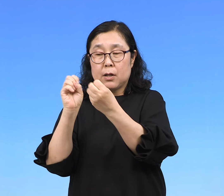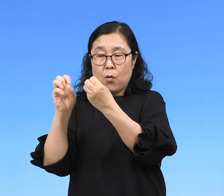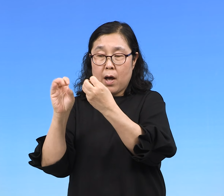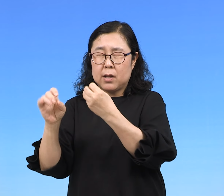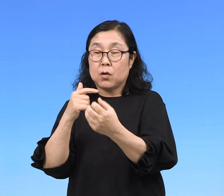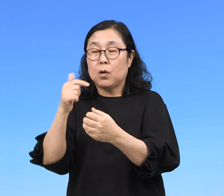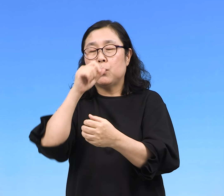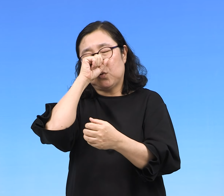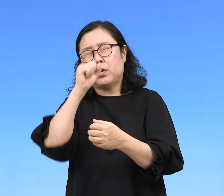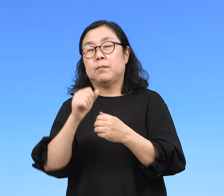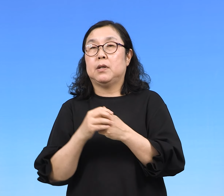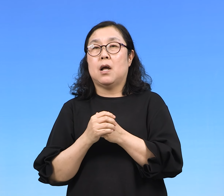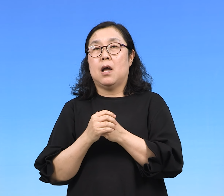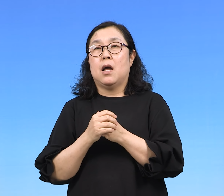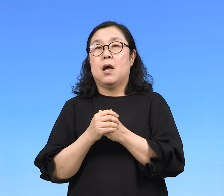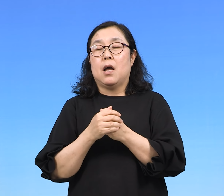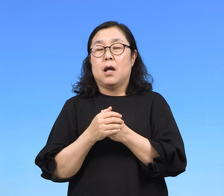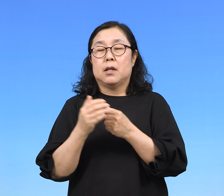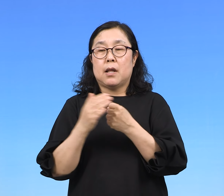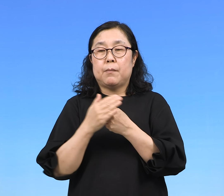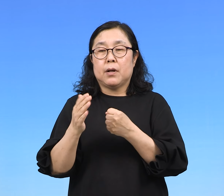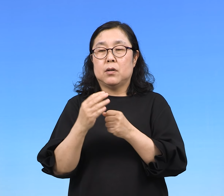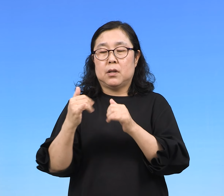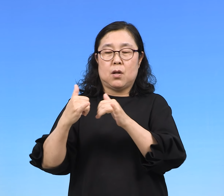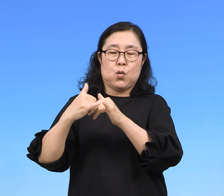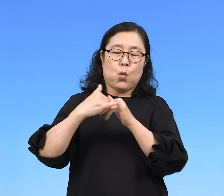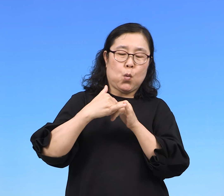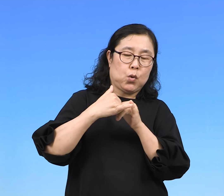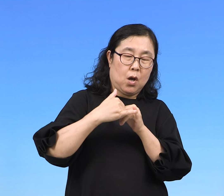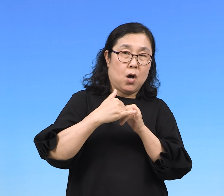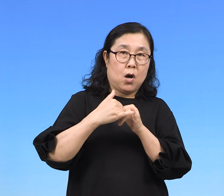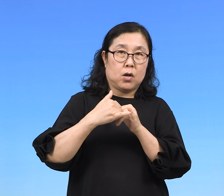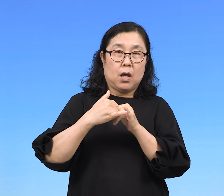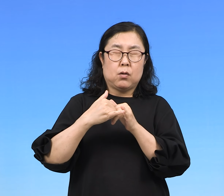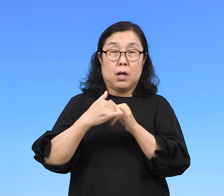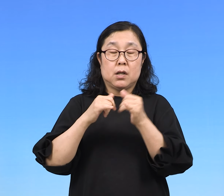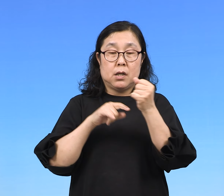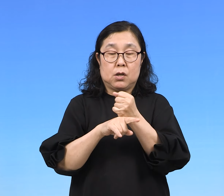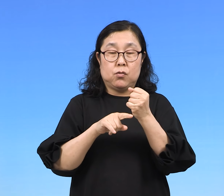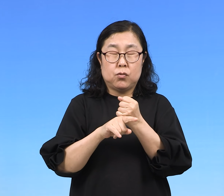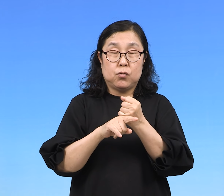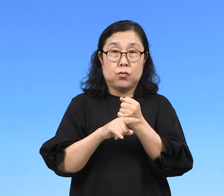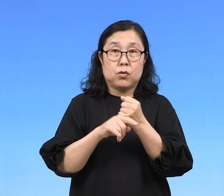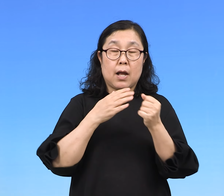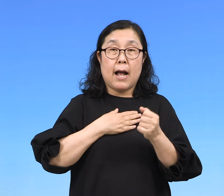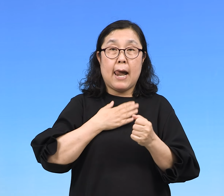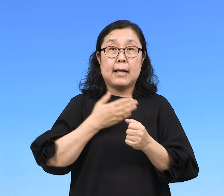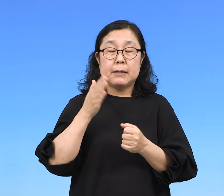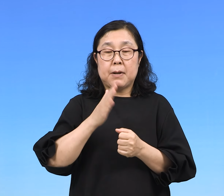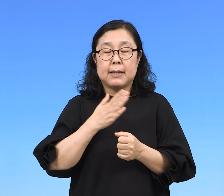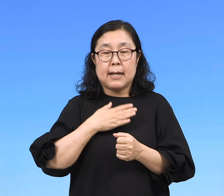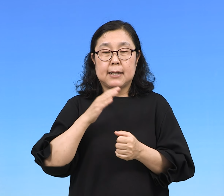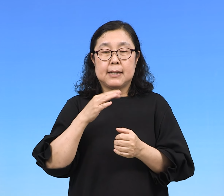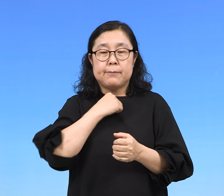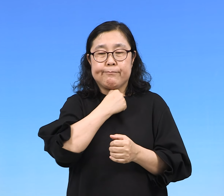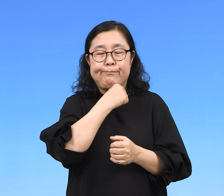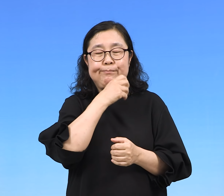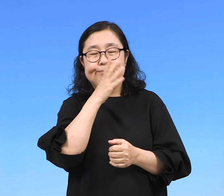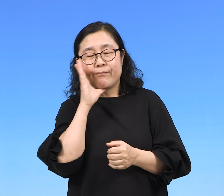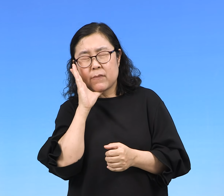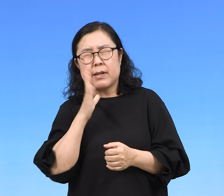원하는 사람이에요. 이게 자꾸 이제 그 공격의 빌미를 제공한다는 거 알지만요, 그러나 저는 나이 들수록 제